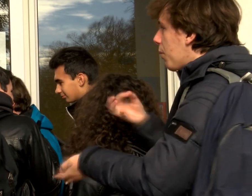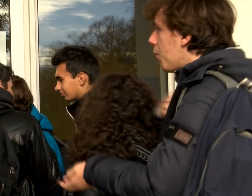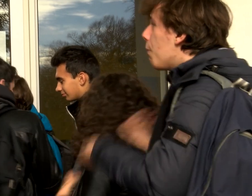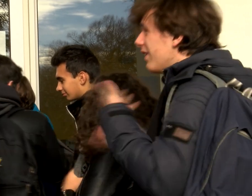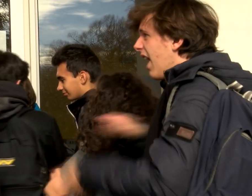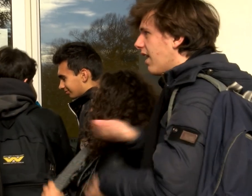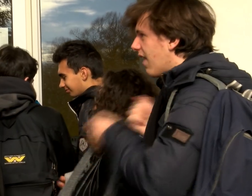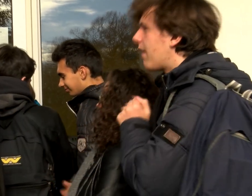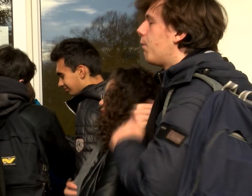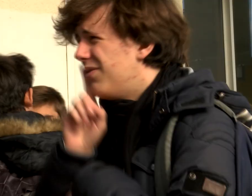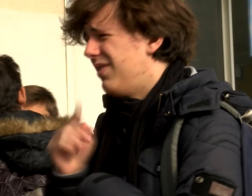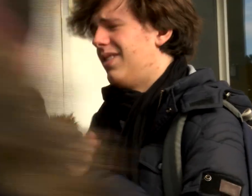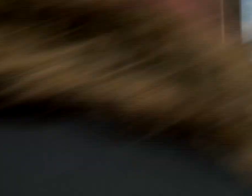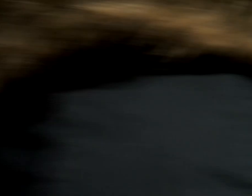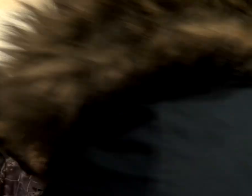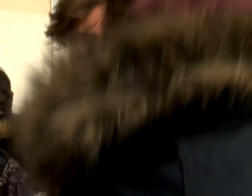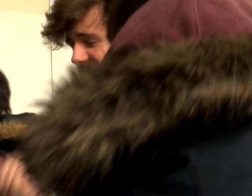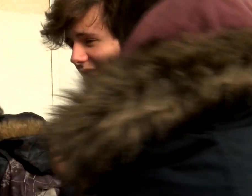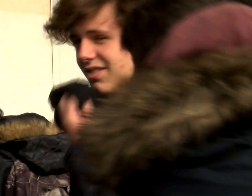à avoir, mais bon, au début, on est novice.